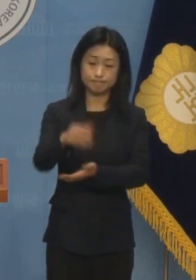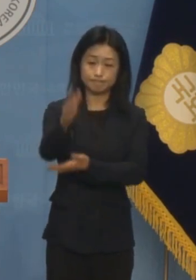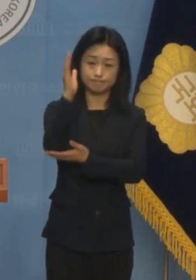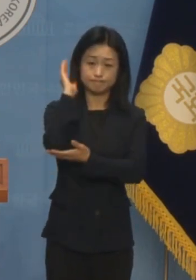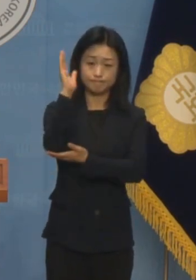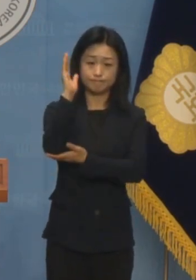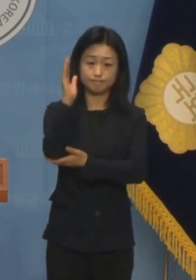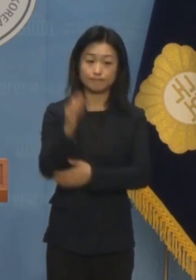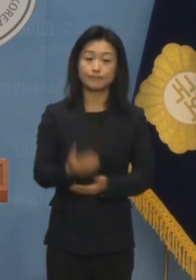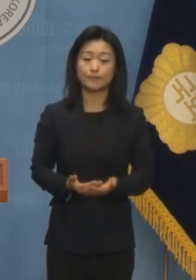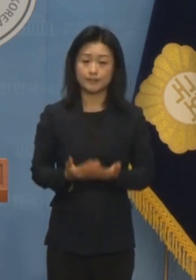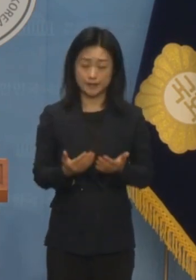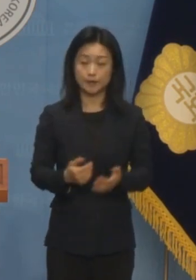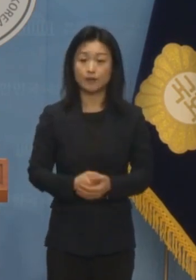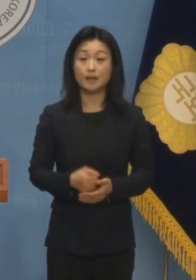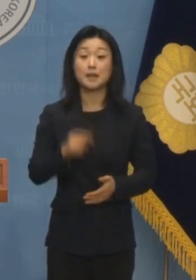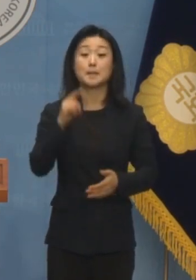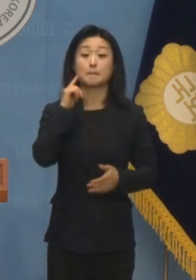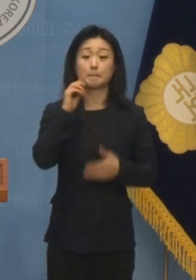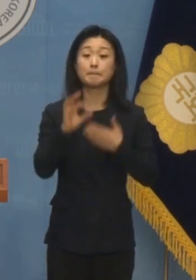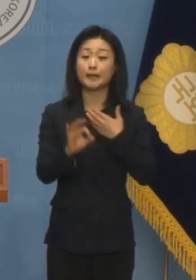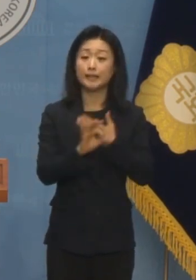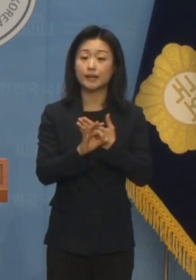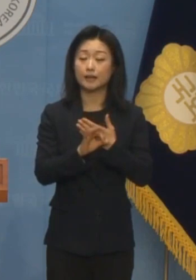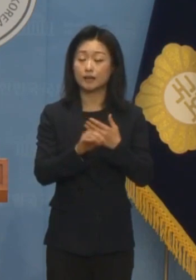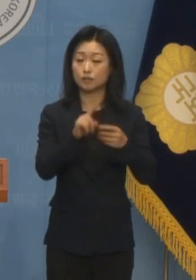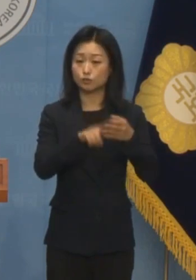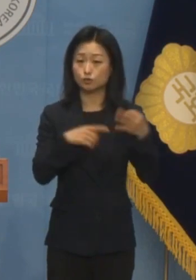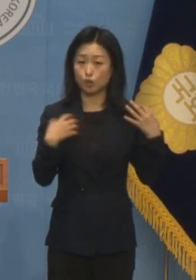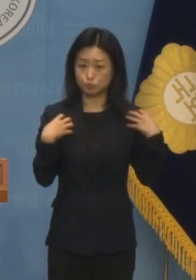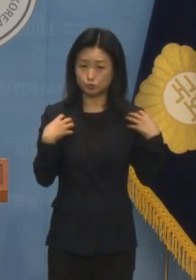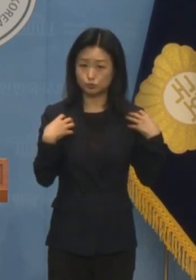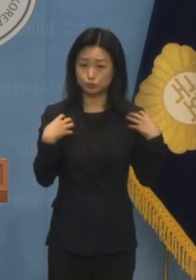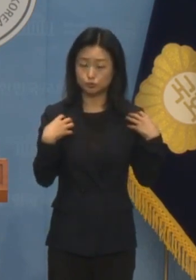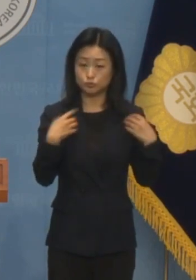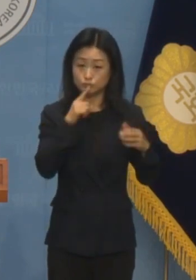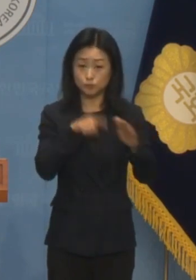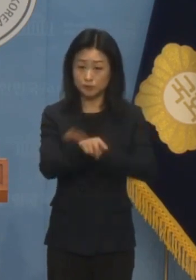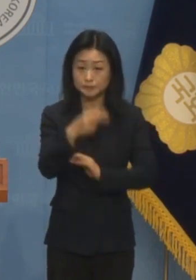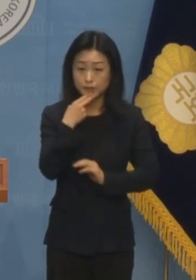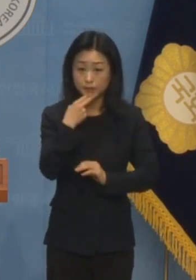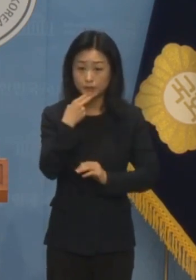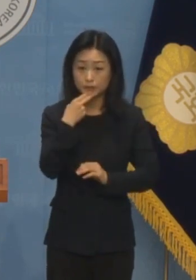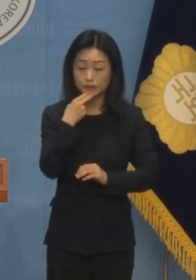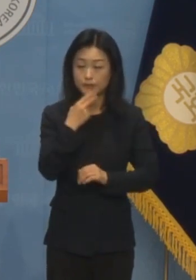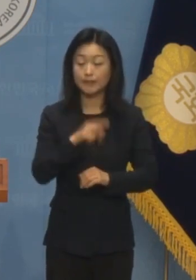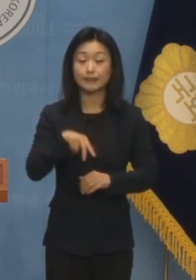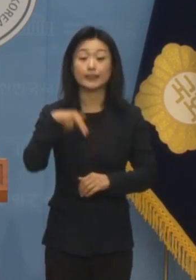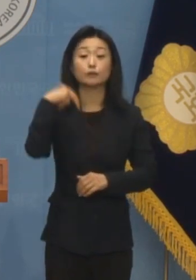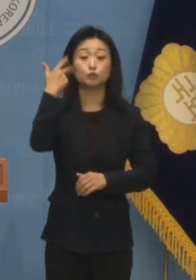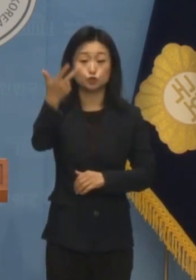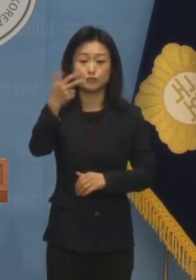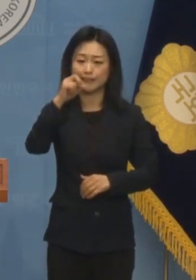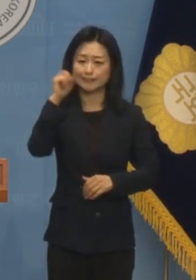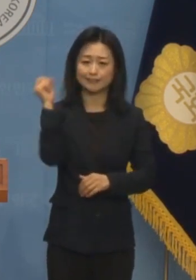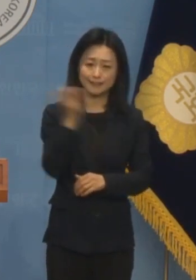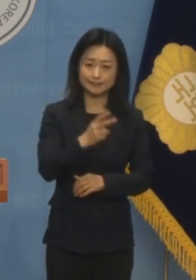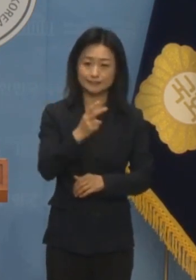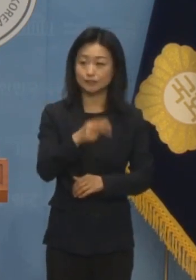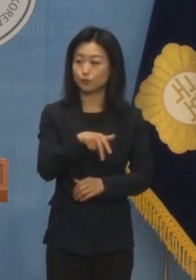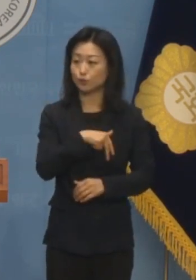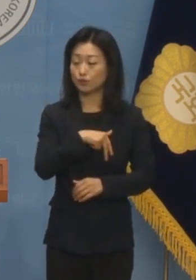기자 회견을 하고 만약에 우리 정부에 그런 조치가 없다면은 다음 주에 다시 여러